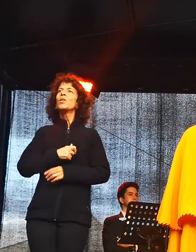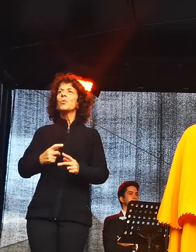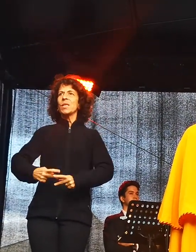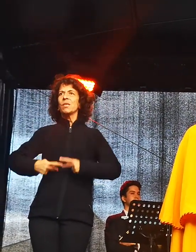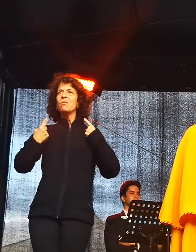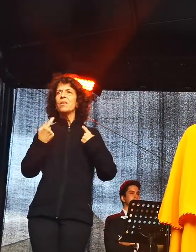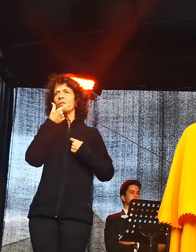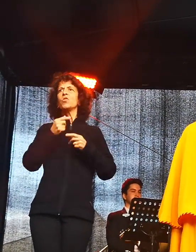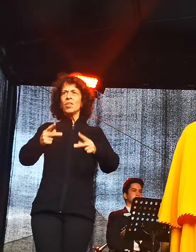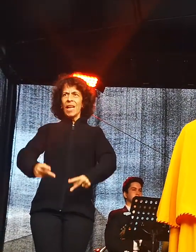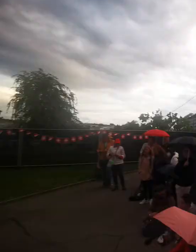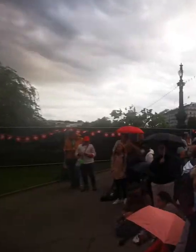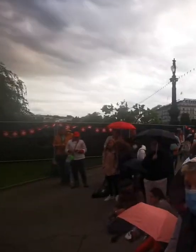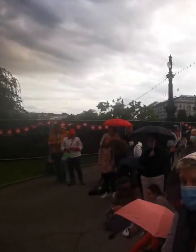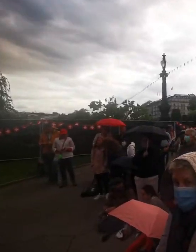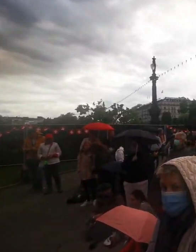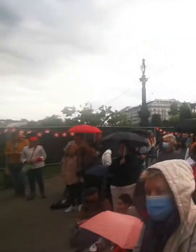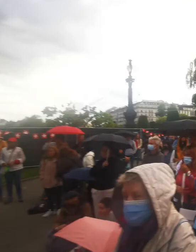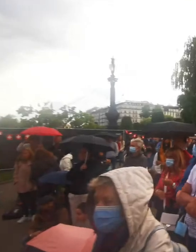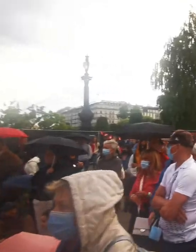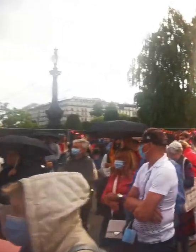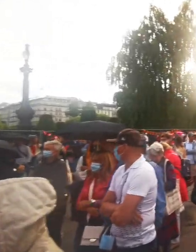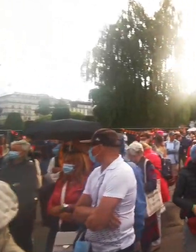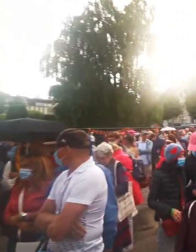vive Genève. Bravo.